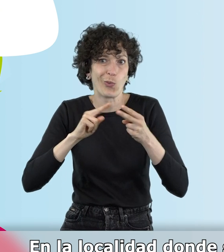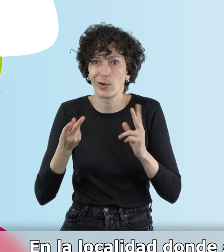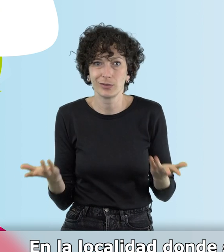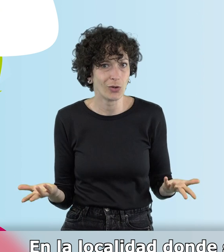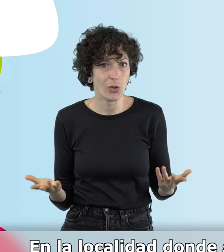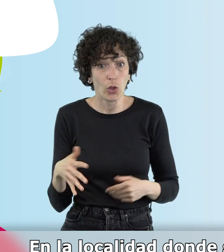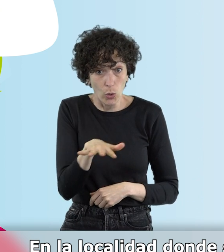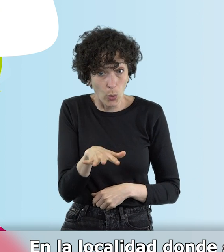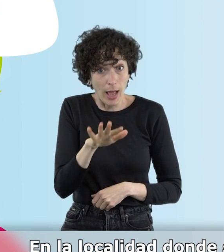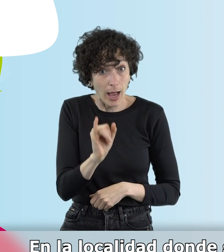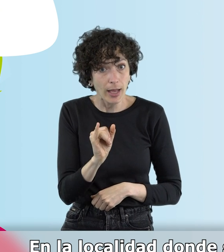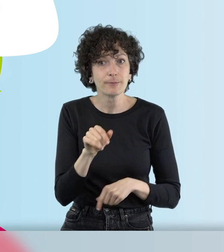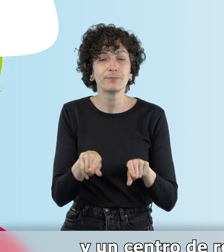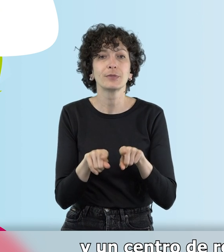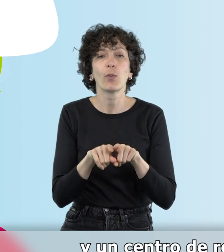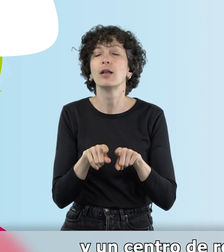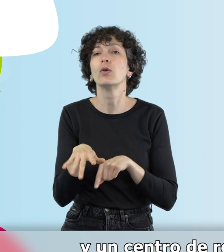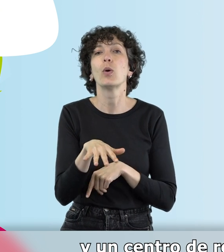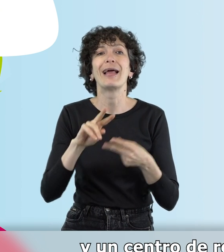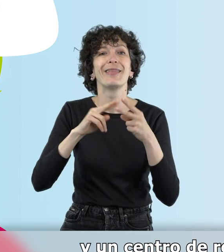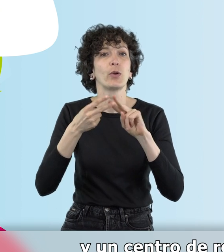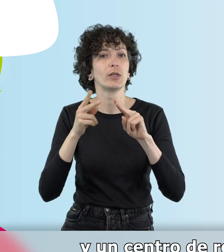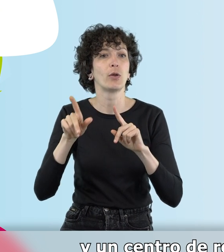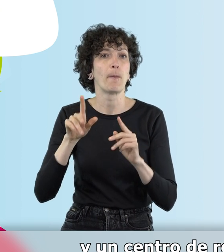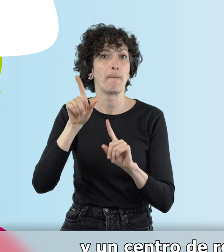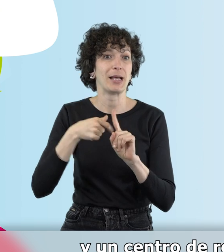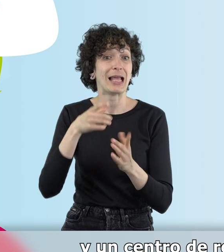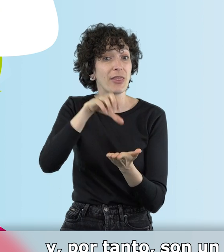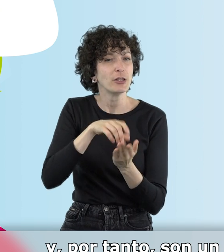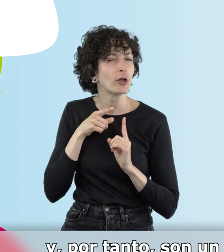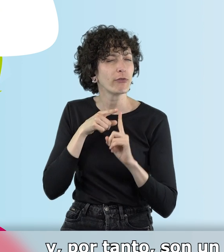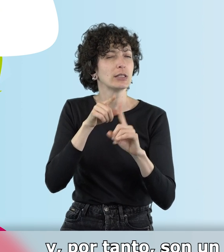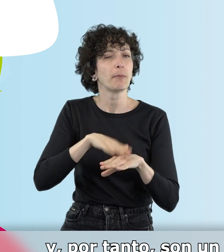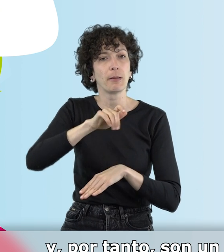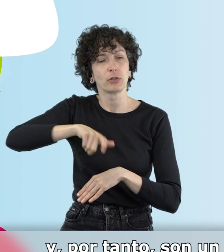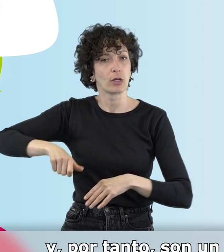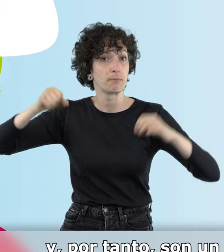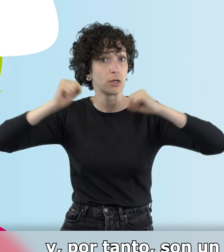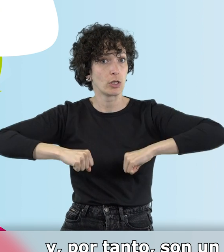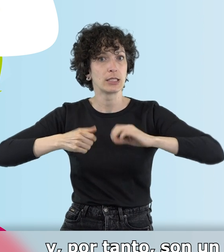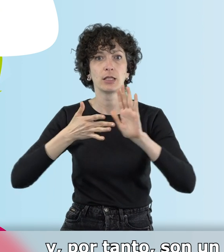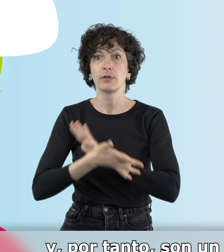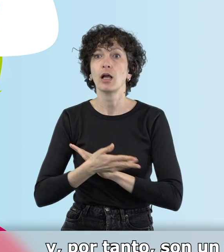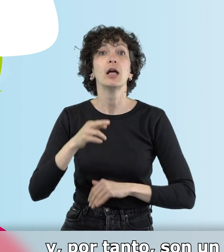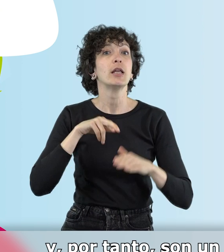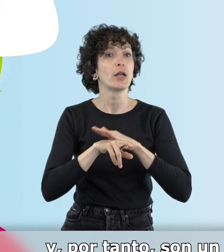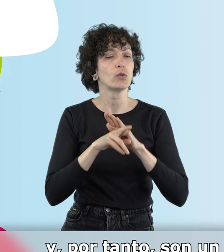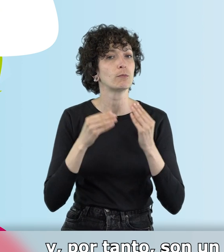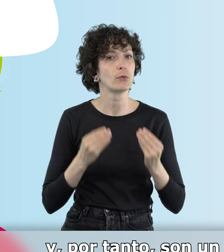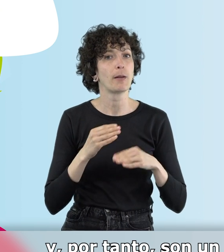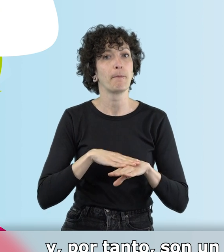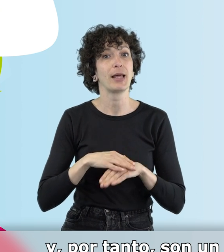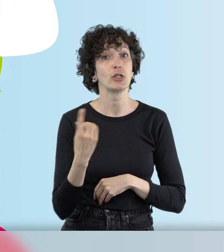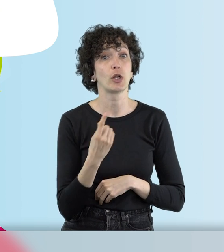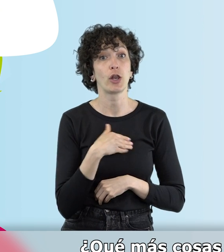localidad donde se encuentran es un punto de encuentro y un centro de referencia para las personas mayores. Y, por tanto, son un recurso para luchar contra